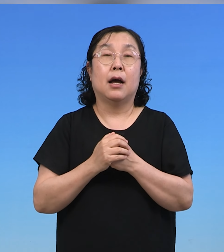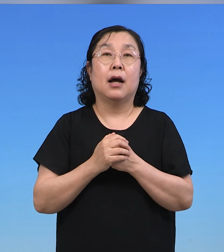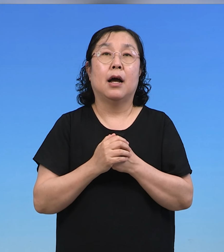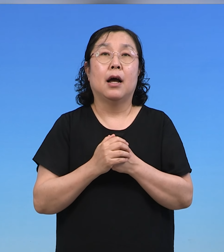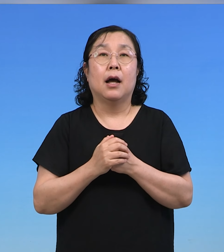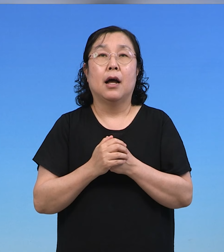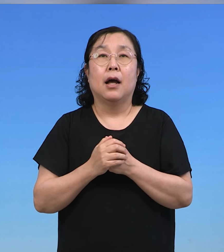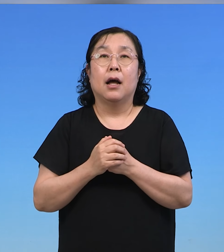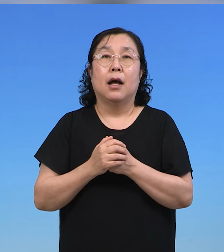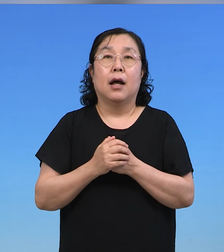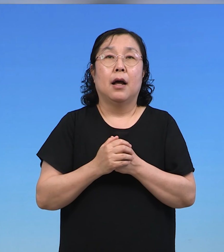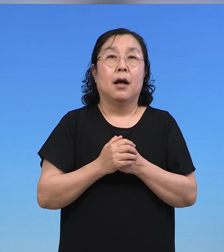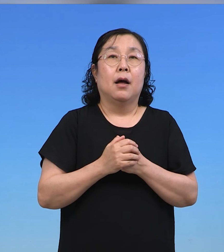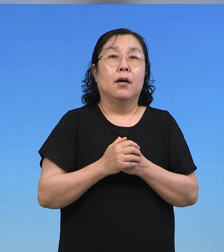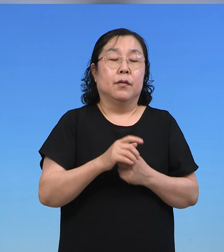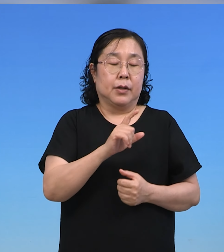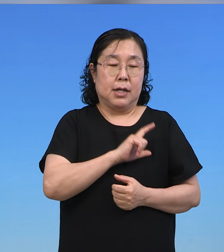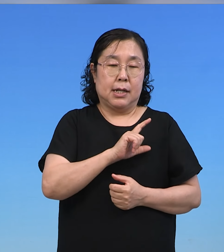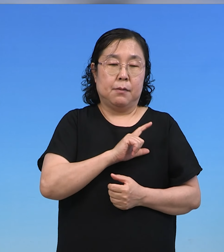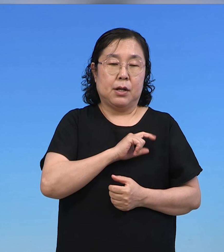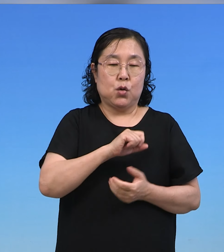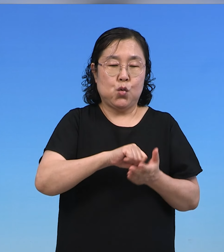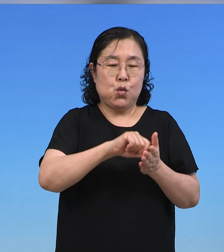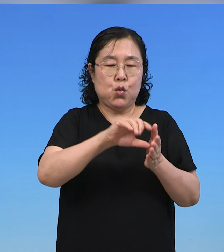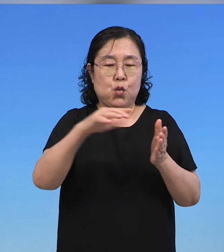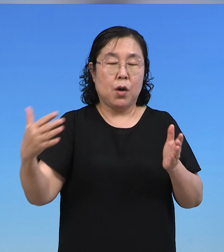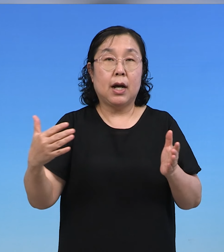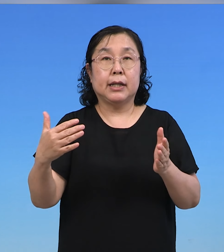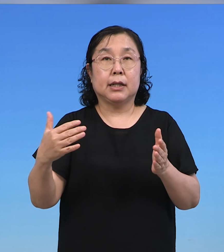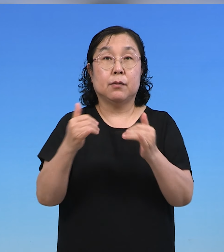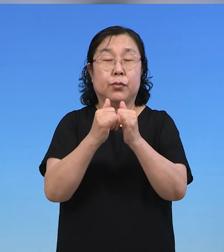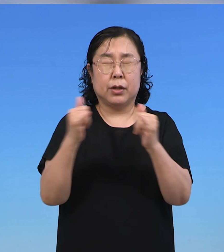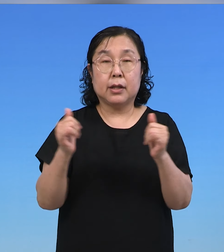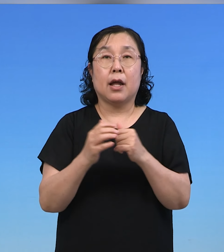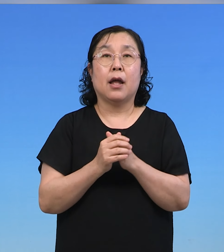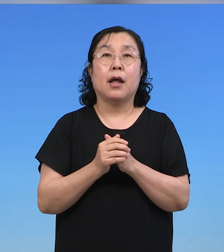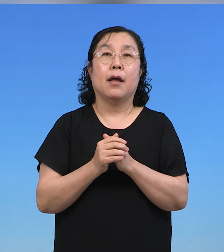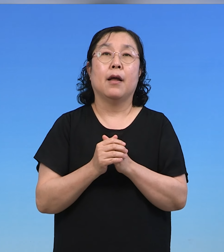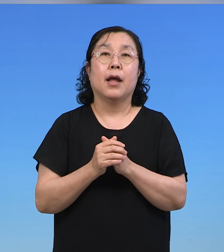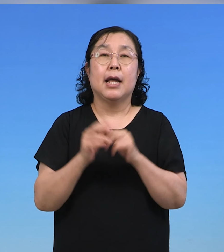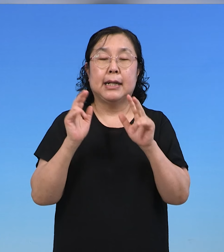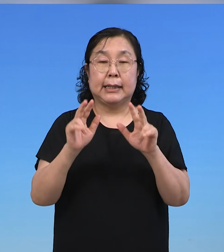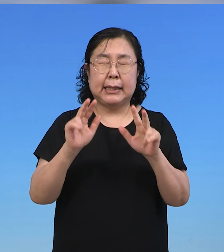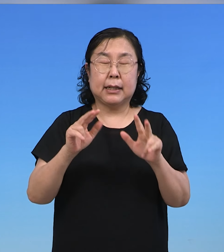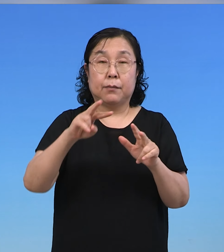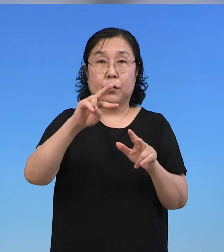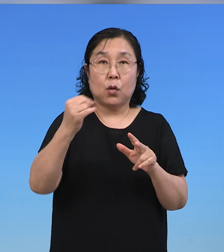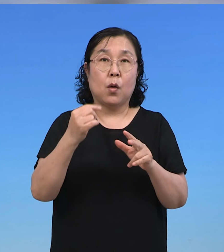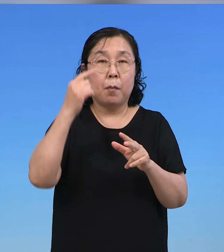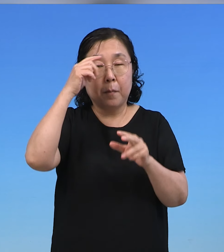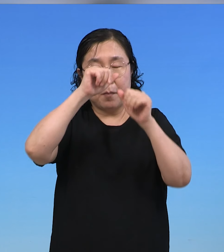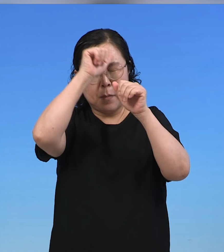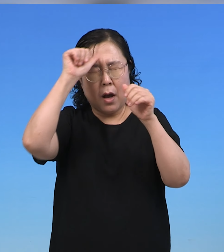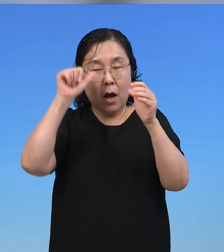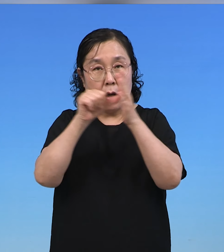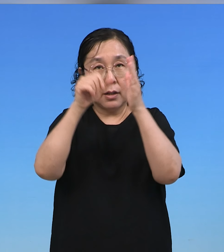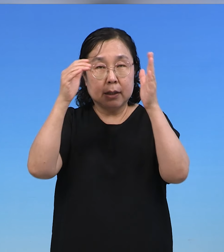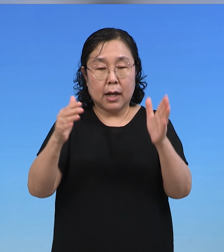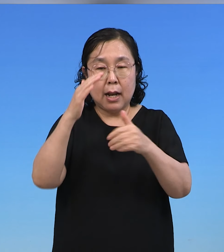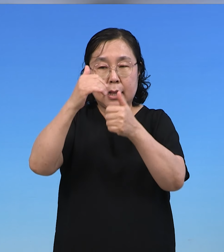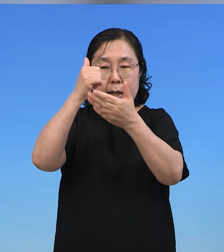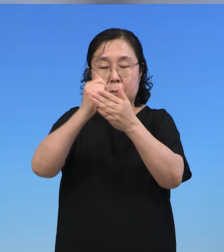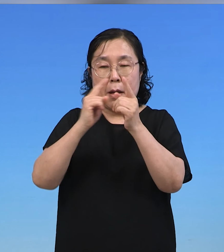되면 아마 아시는 분이 많은 아주 그 유명한 분인데요, 이분은 지금도요 평생을 하나님